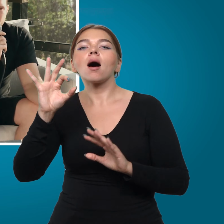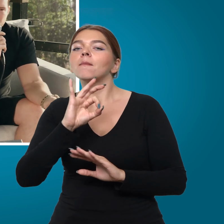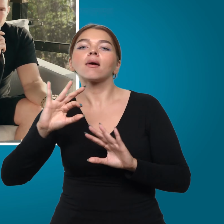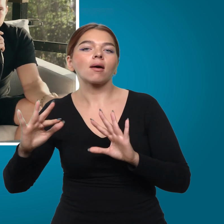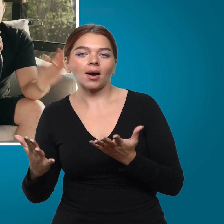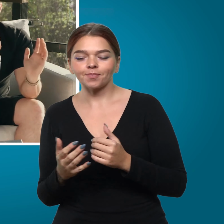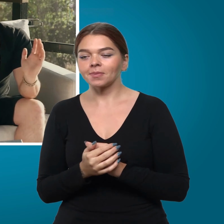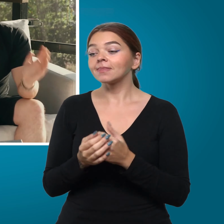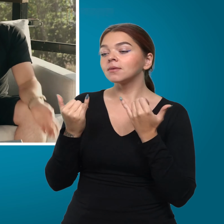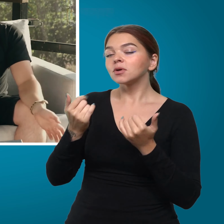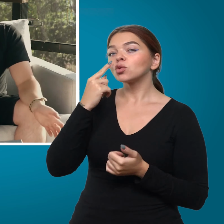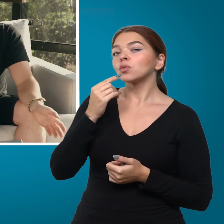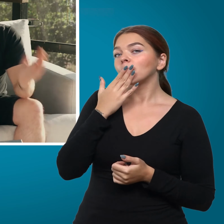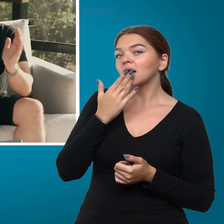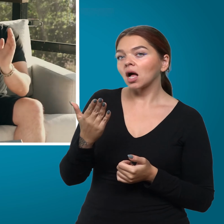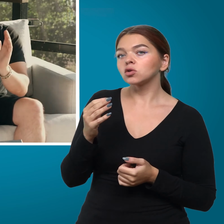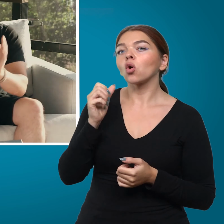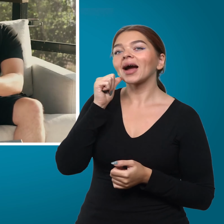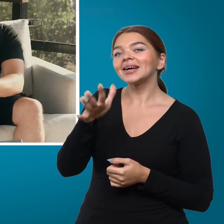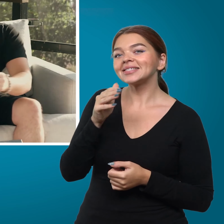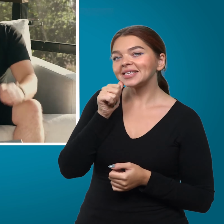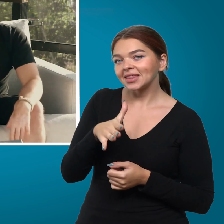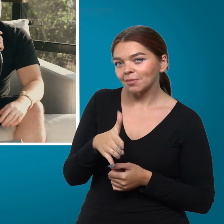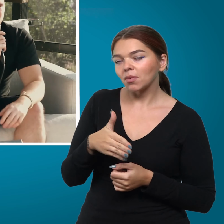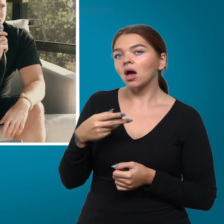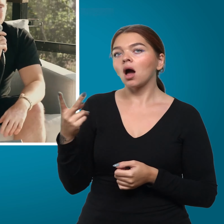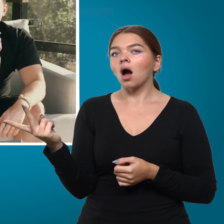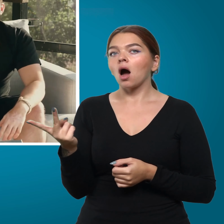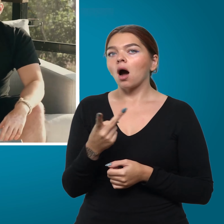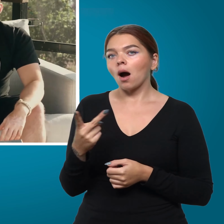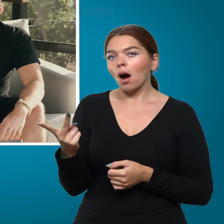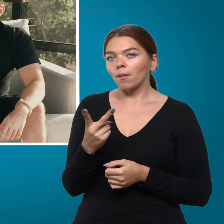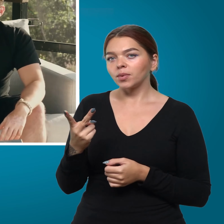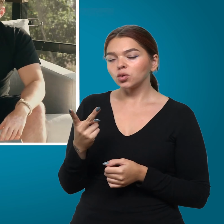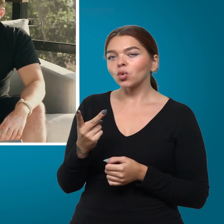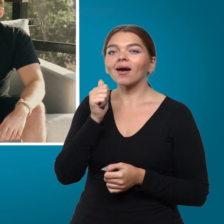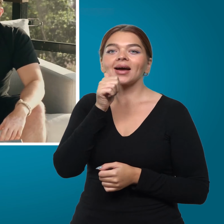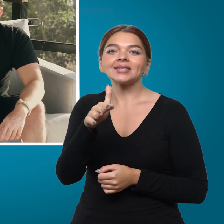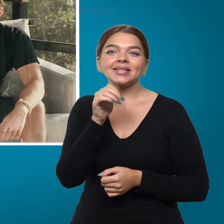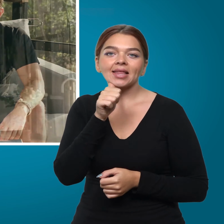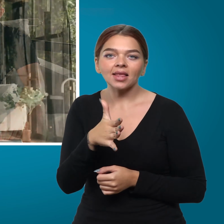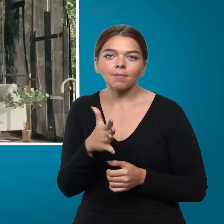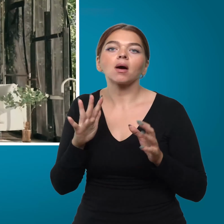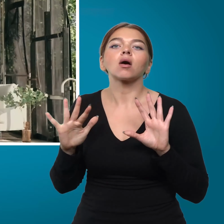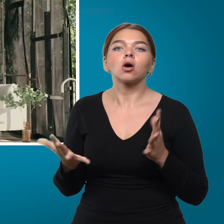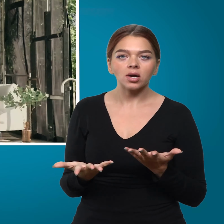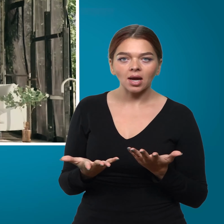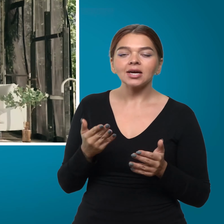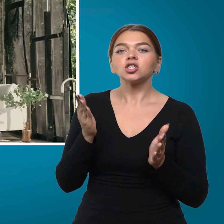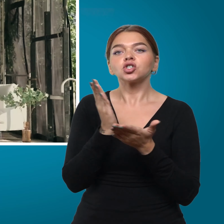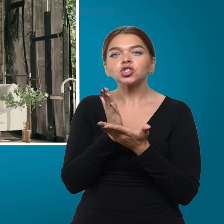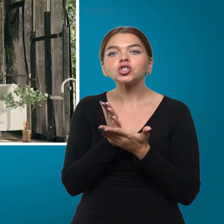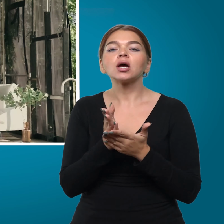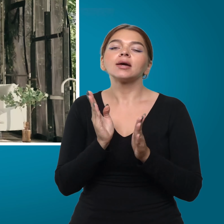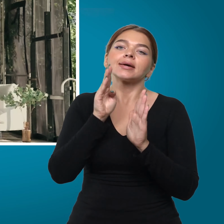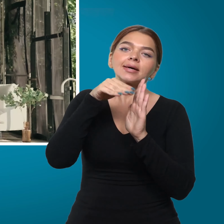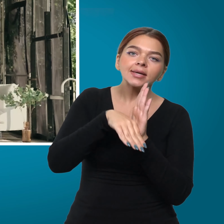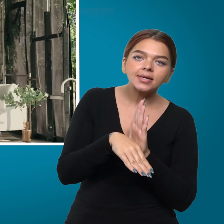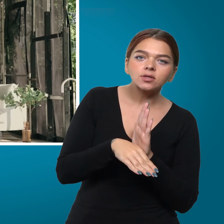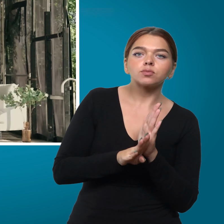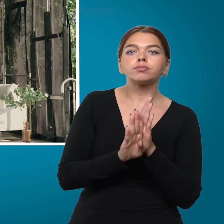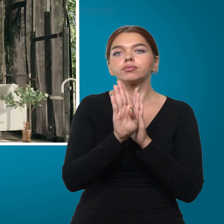darbinis dalykas, noras rašyti ir parašyti. Apie rutiną noriu paklausti. Jūsų